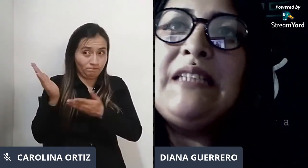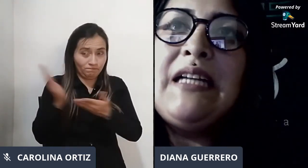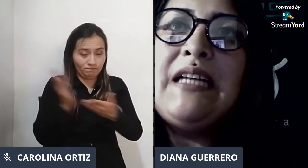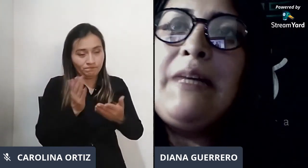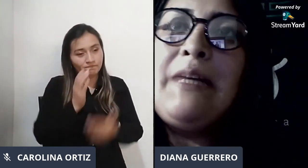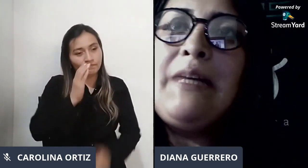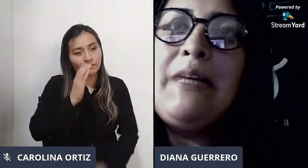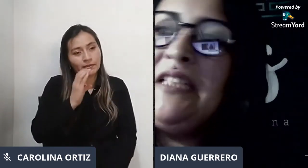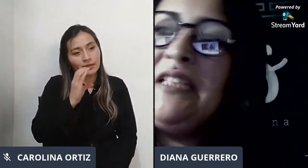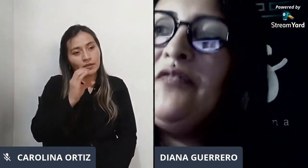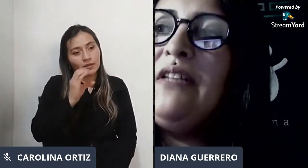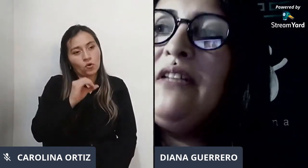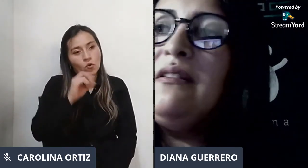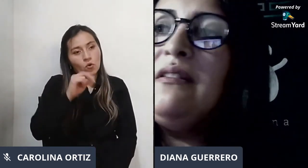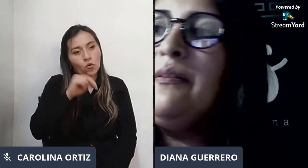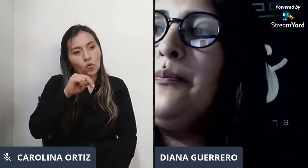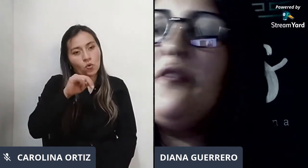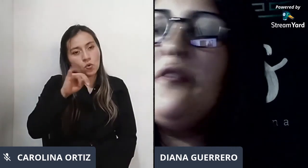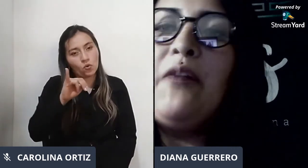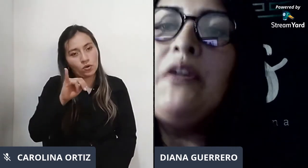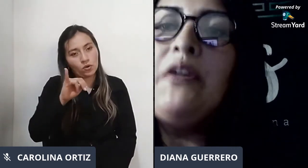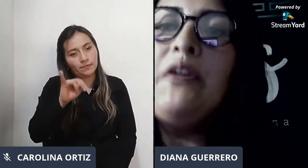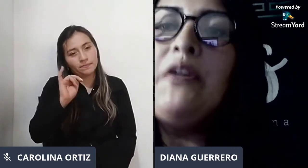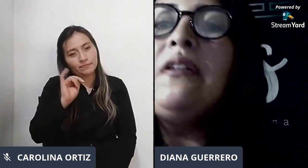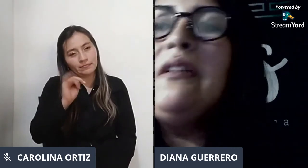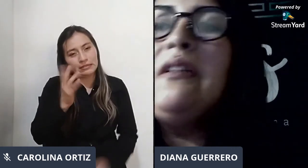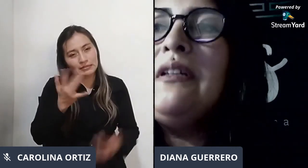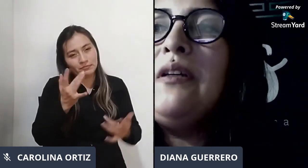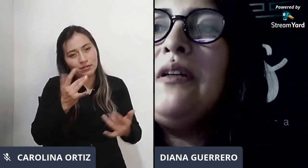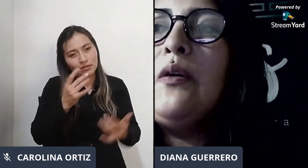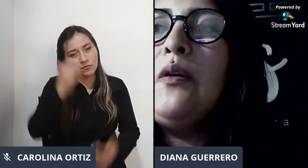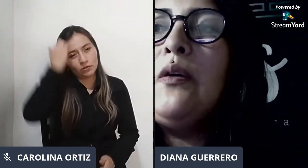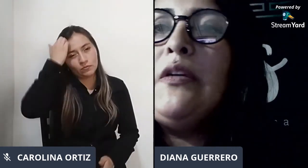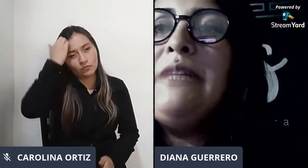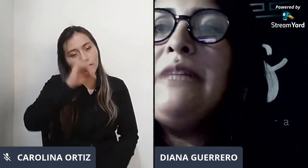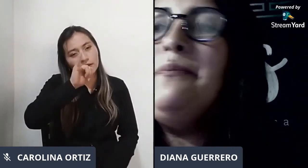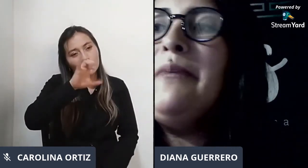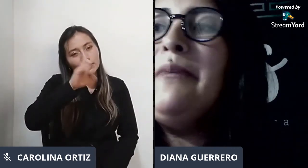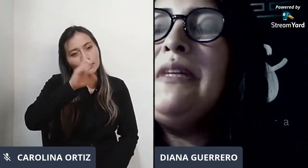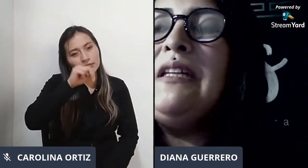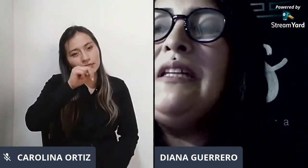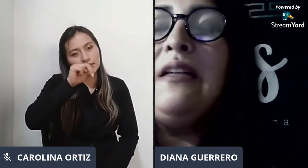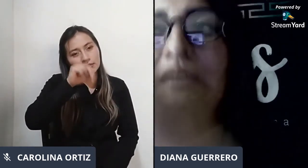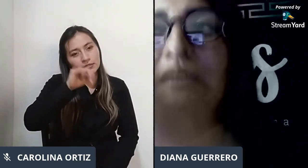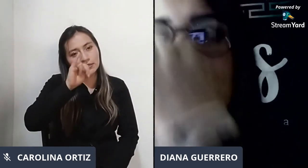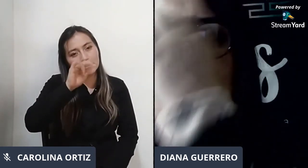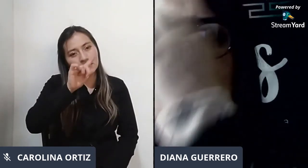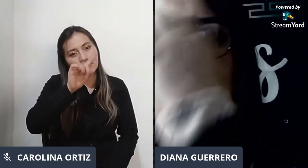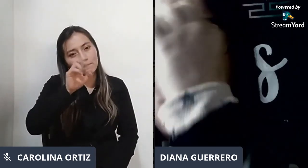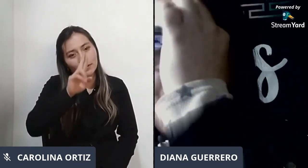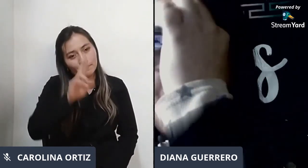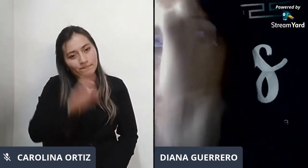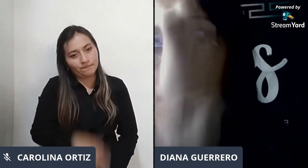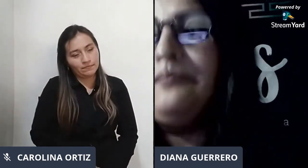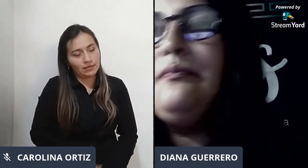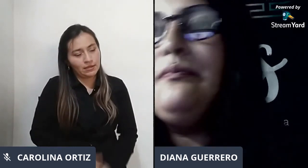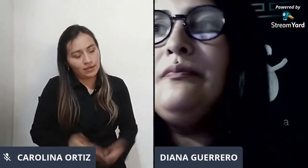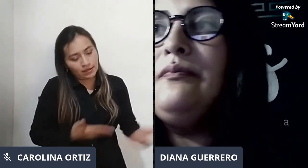mientras llega la maestra Jennifer? Por favor. Connie, bienvenida al espacio.